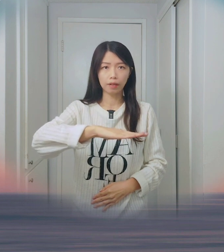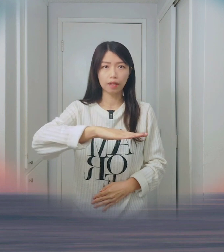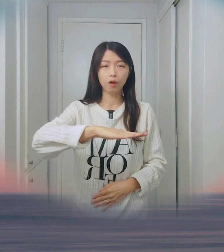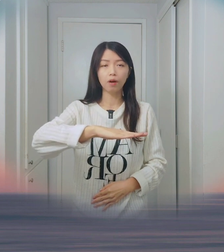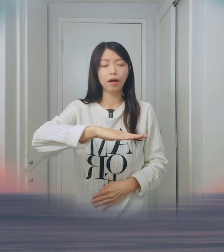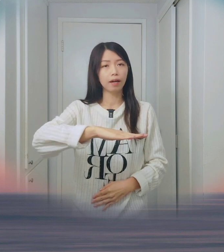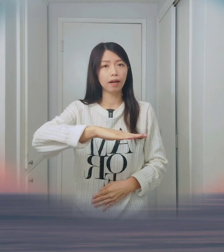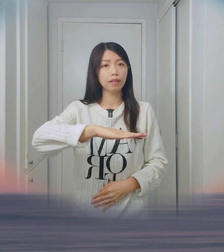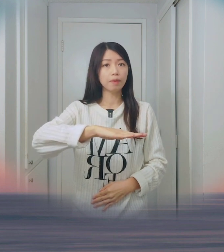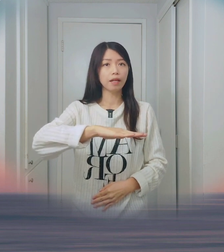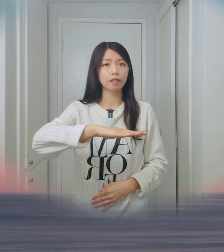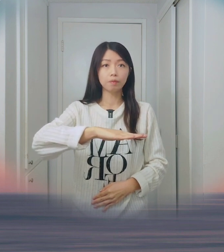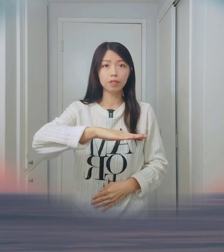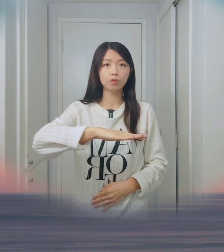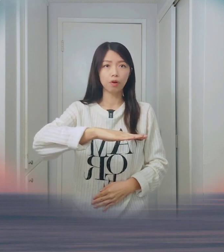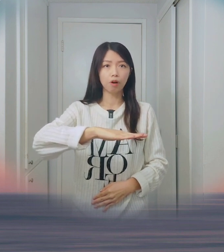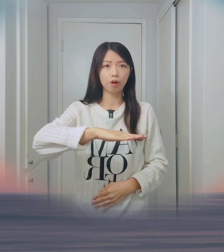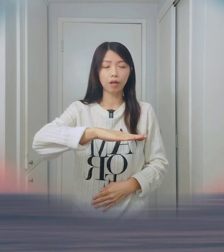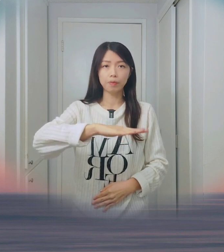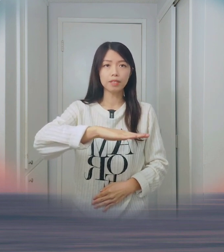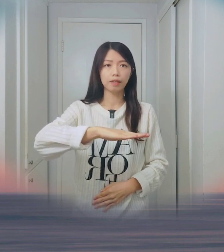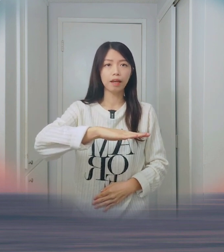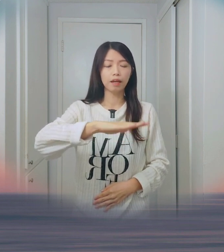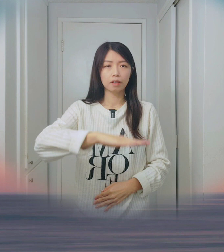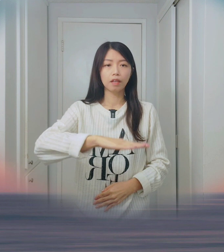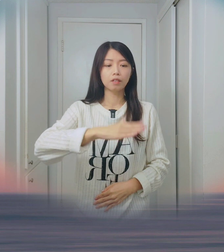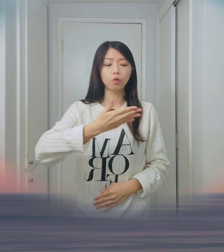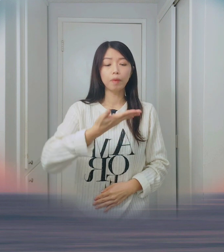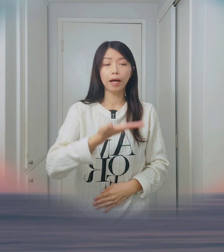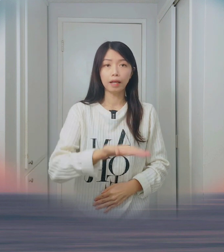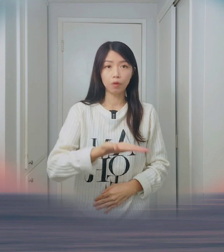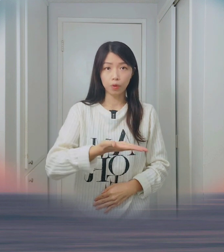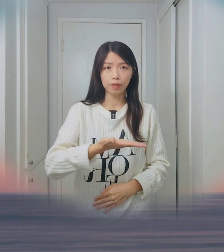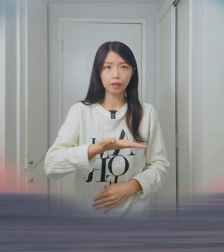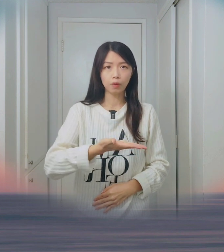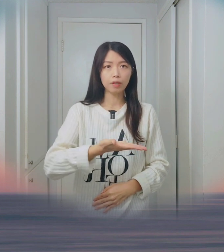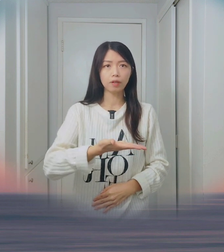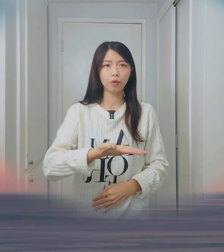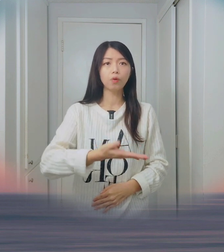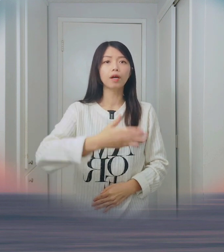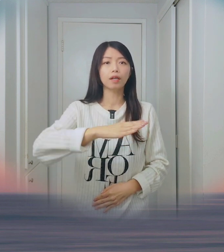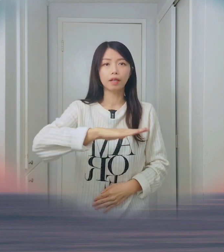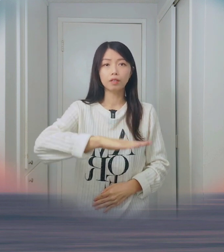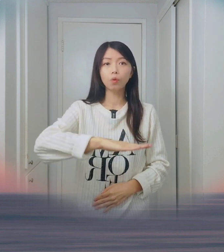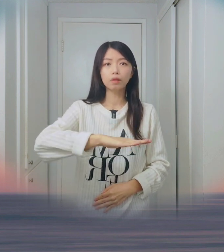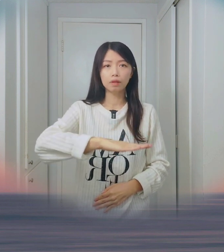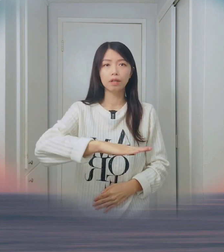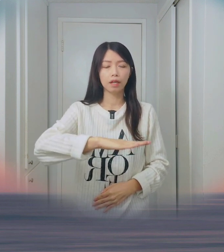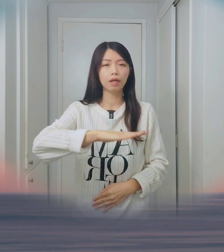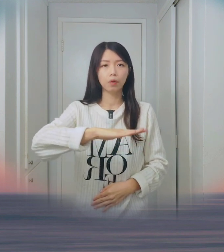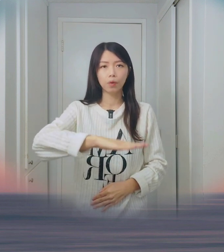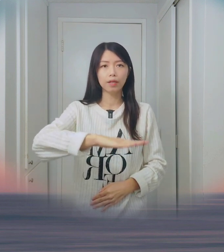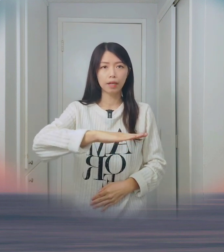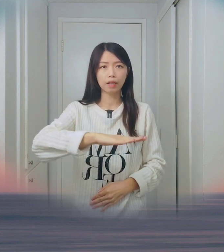위로한 이 상태에서 아까 하지 말라는 금지 수어랑 비슷한데 그때는 손바닥이 위로한 상태로 하셔야 되고 이때는